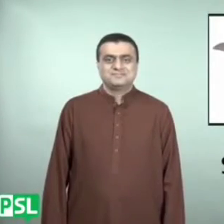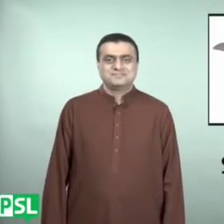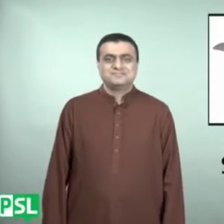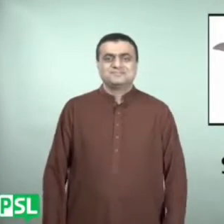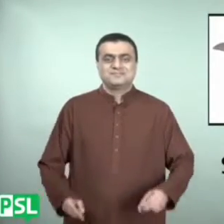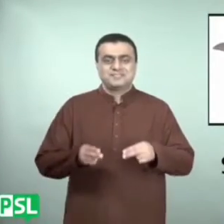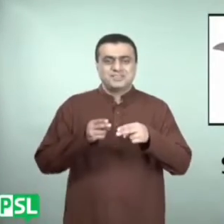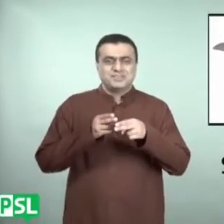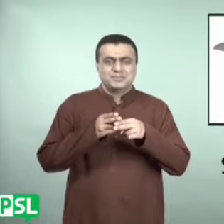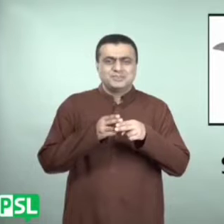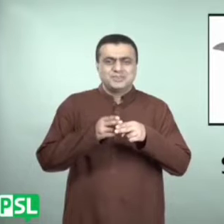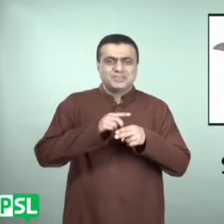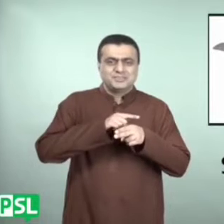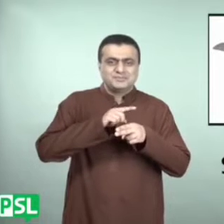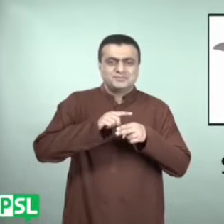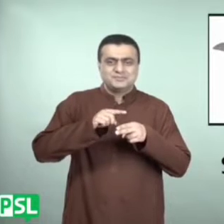سیریٹڈ نائف,